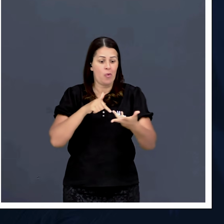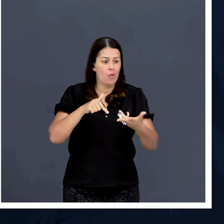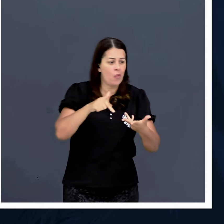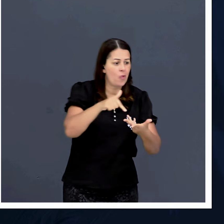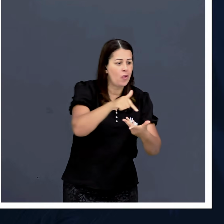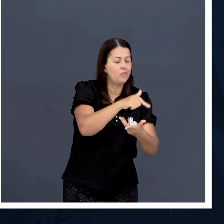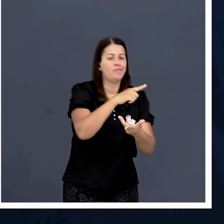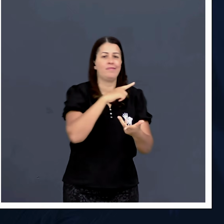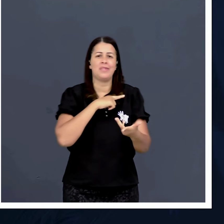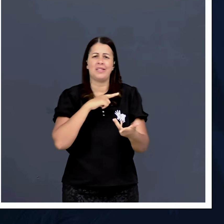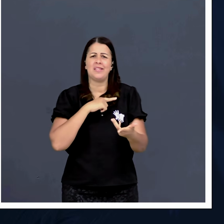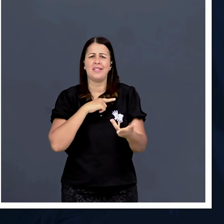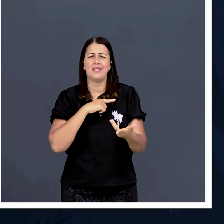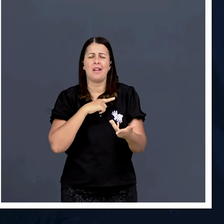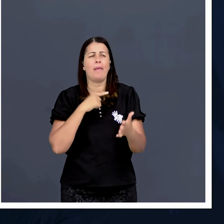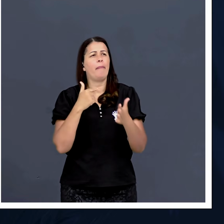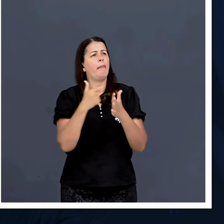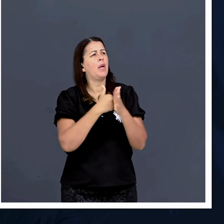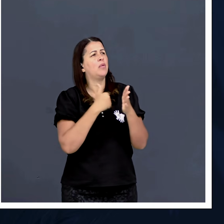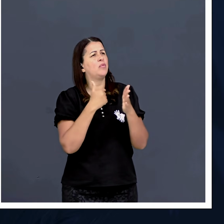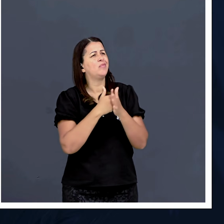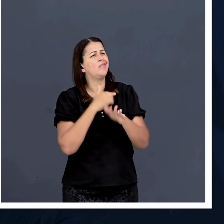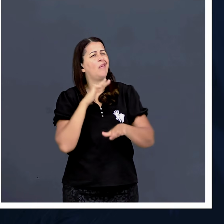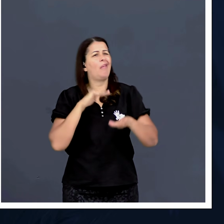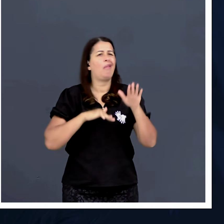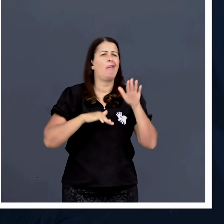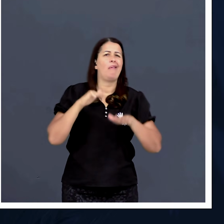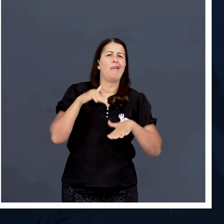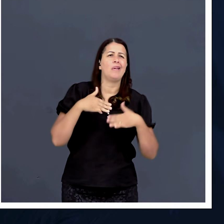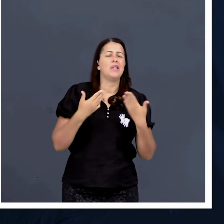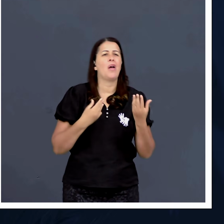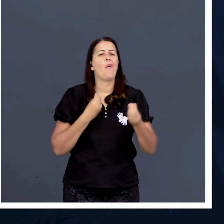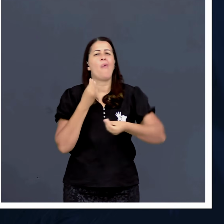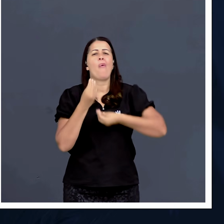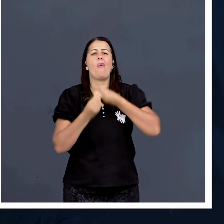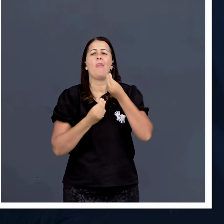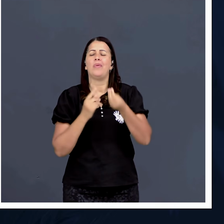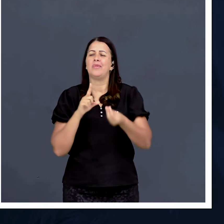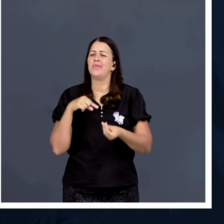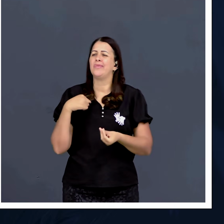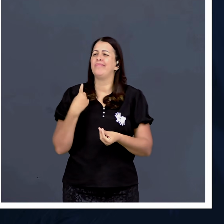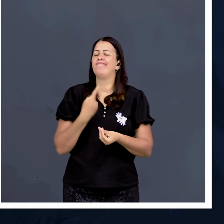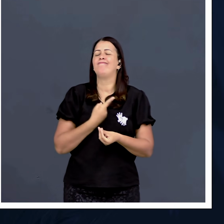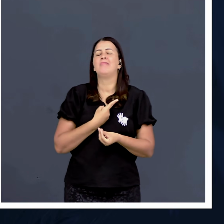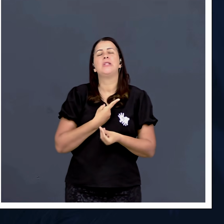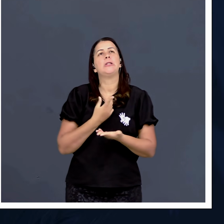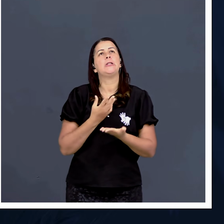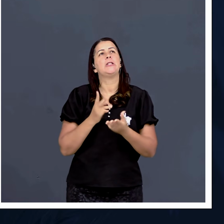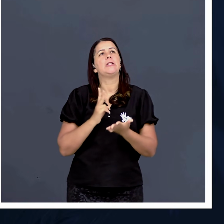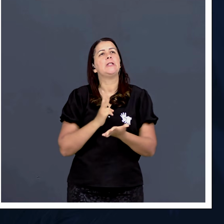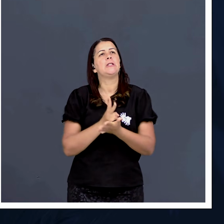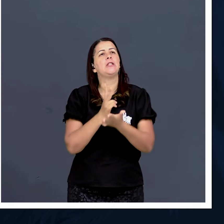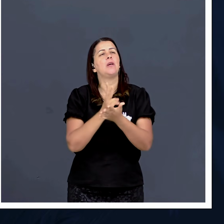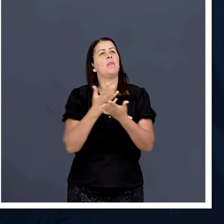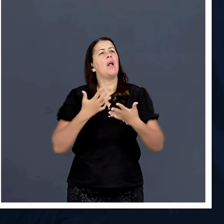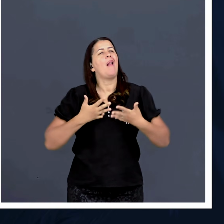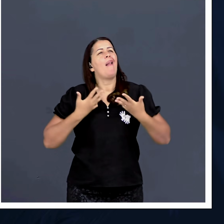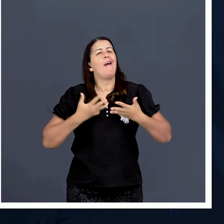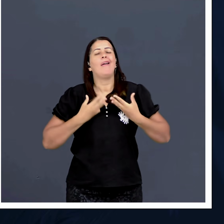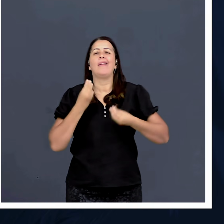vivemos, a gente sempre se pergunta, vez por outra, como nós vamos manter essa